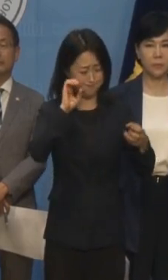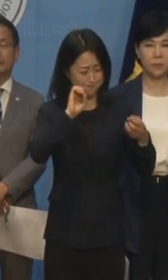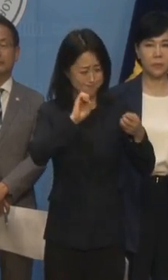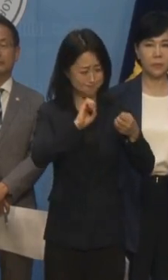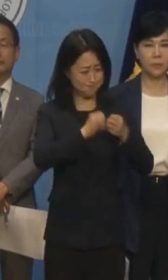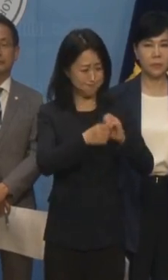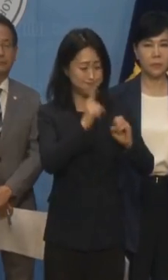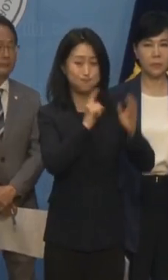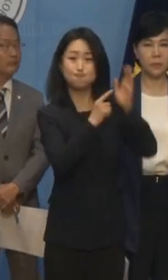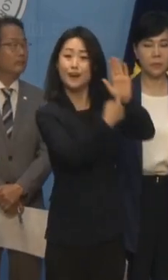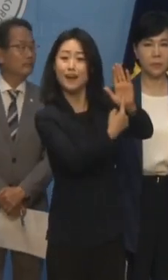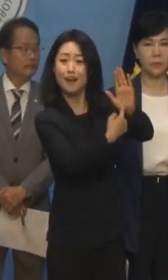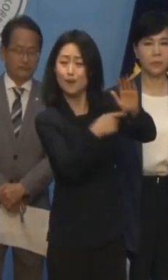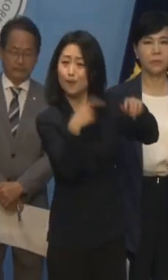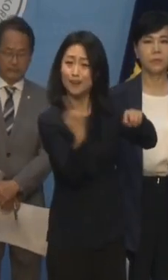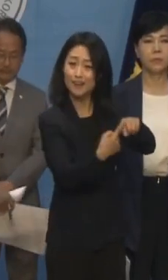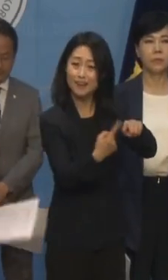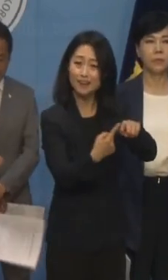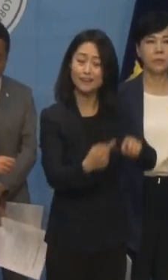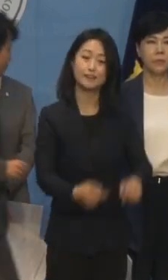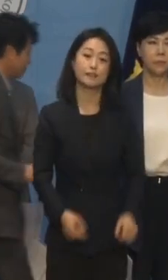일색입니다.